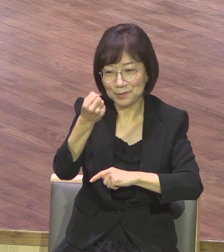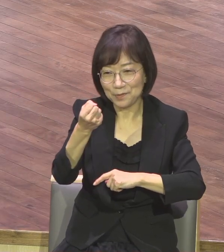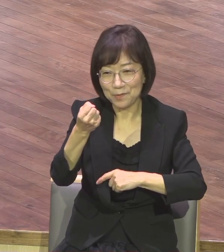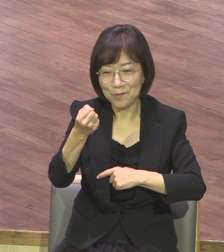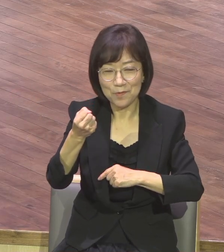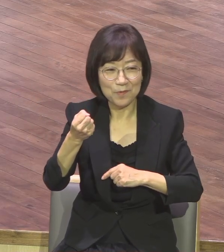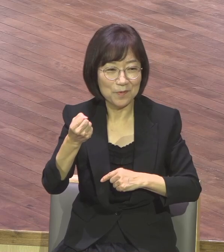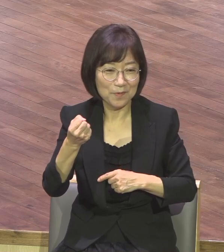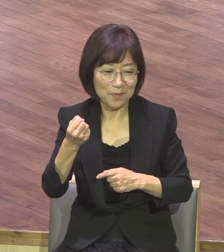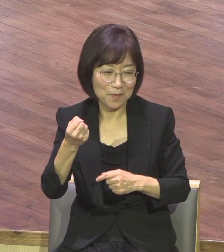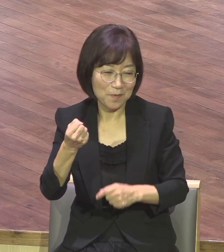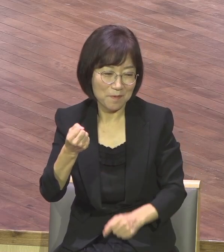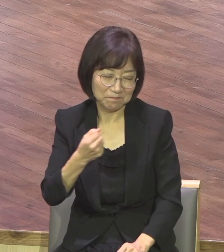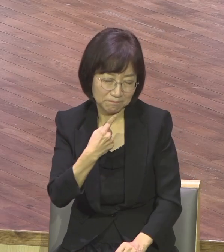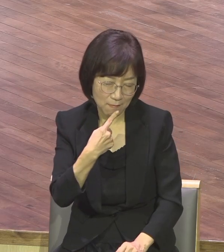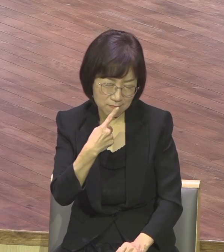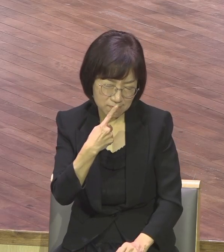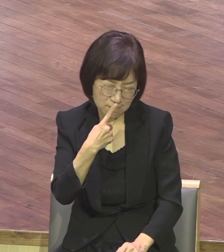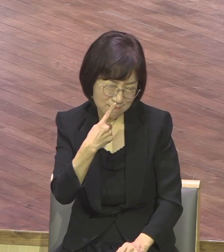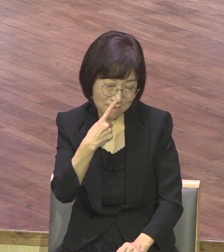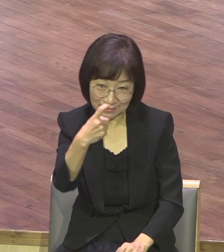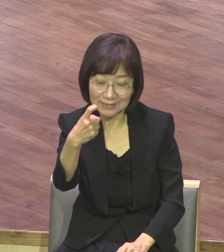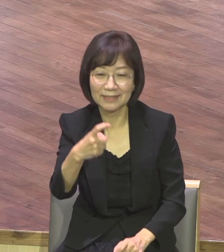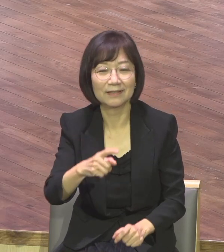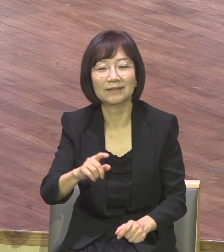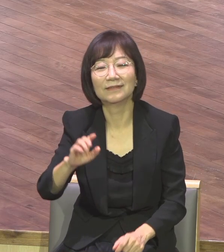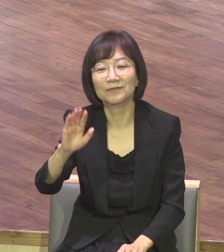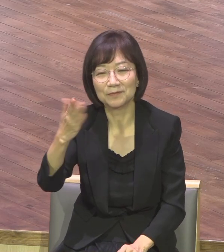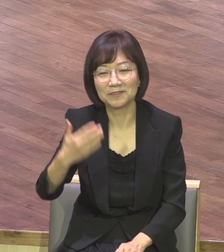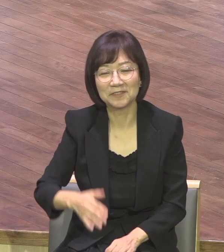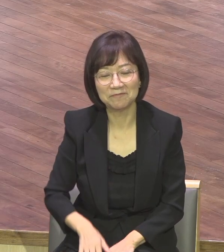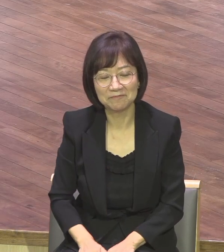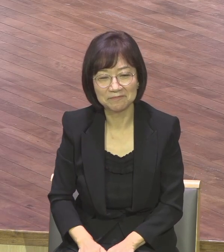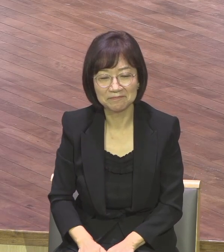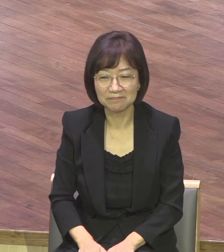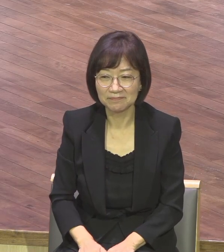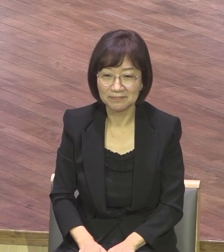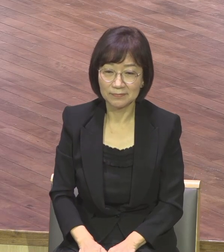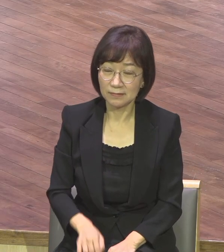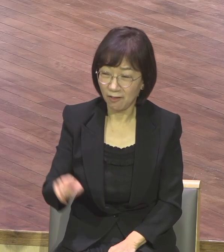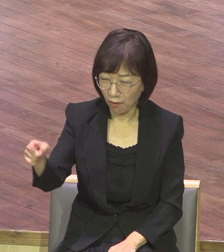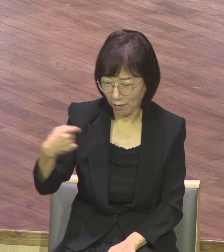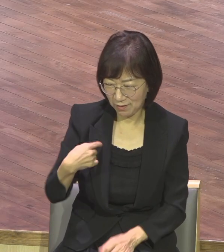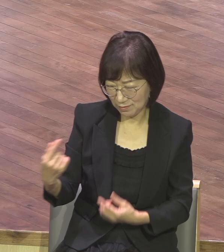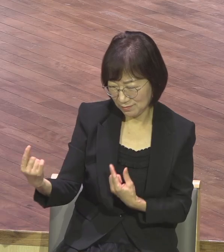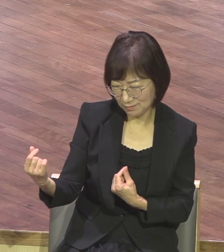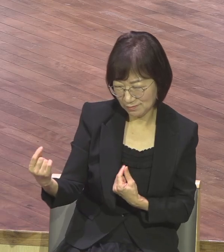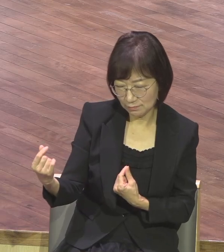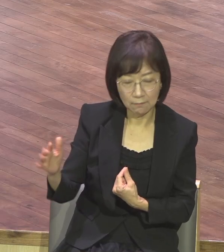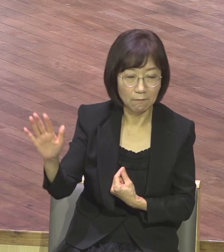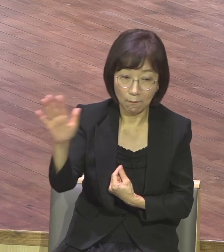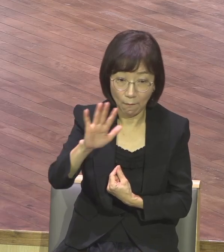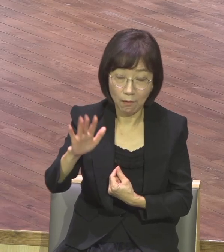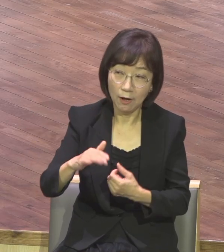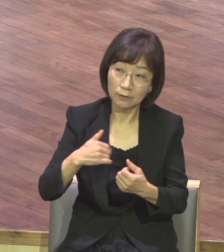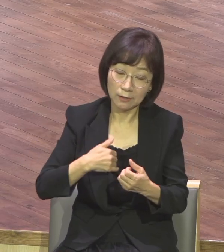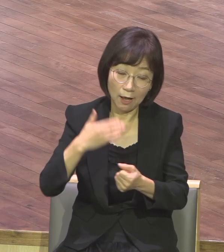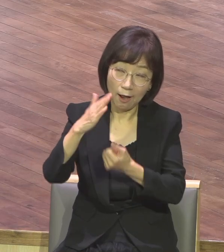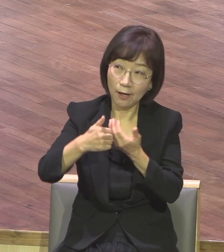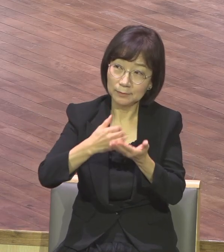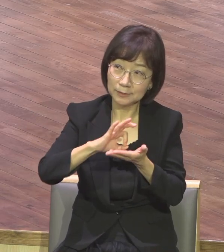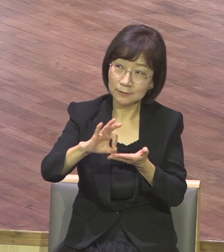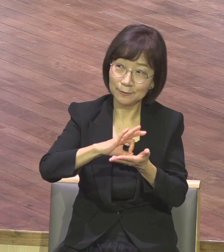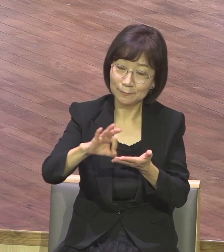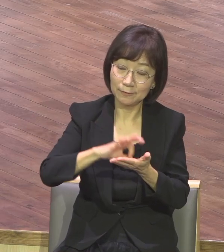다른 수준이 차원이 달라. 뭐 지난해나 비슷해 보이는데 아니야. 하나님의 쓰임 받는 것밖에